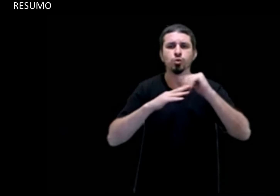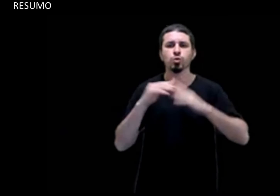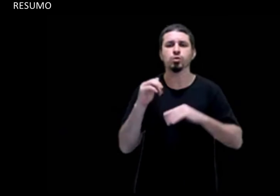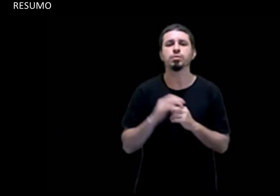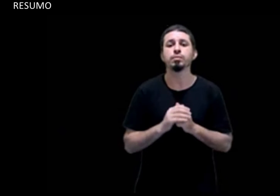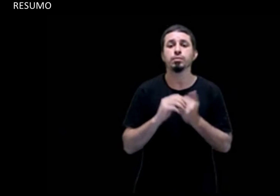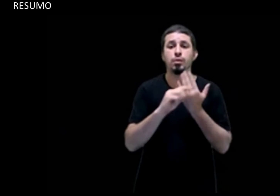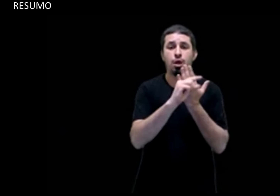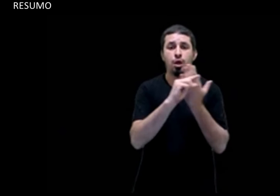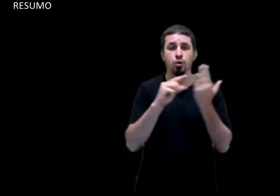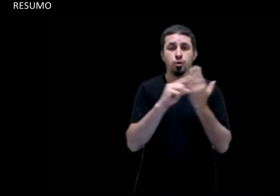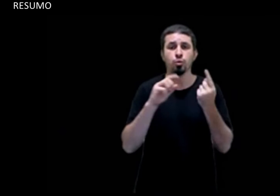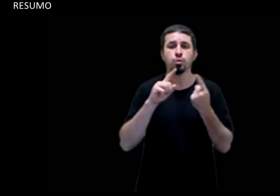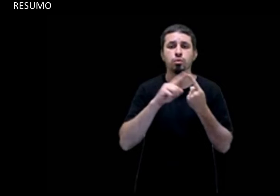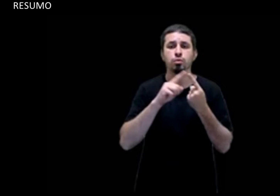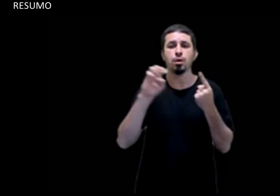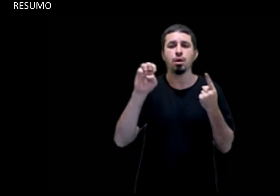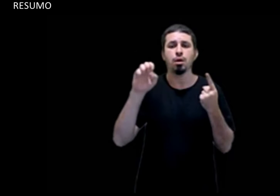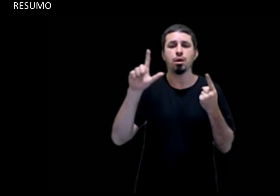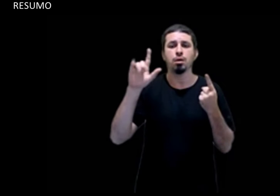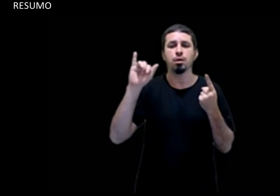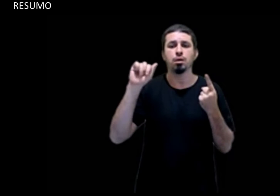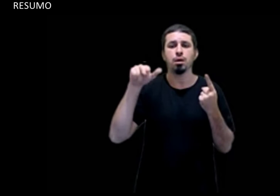Autores: Eliane Salvador de Moura,